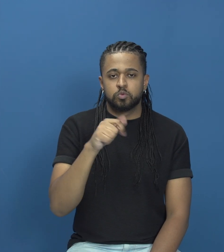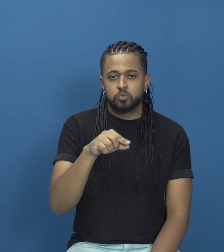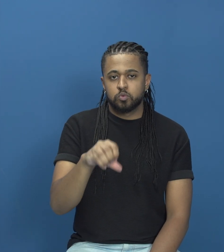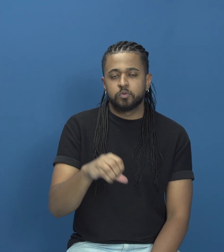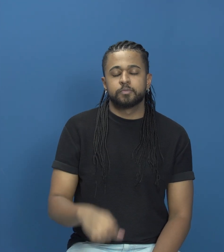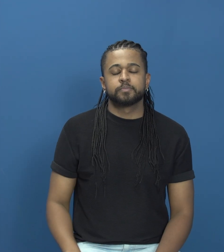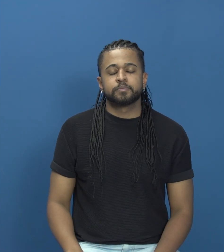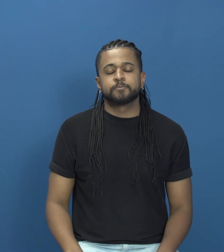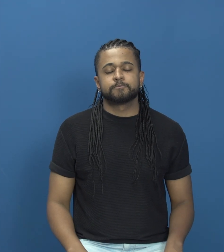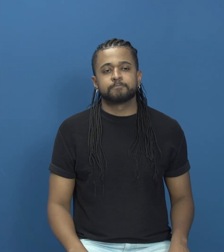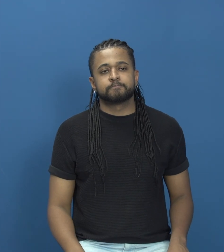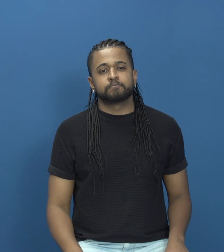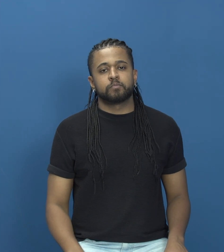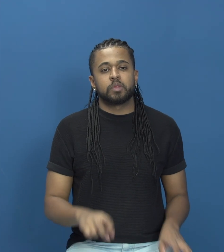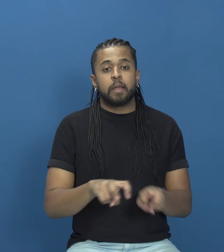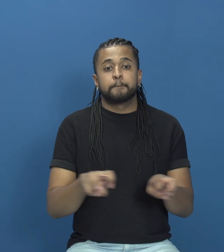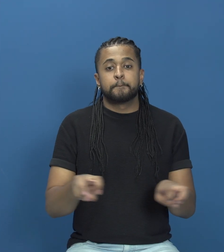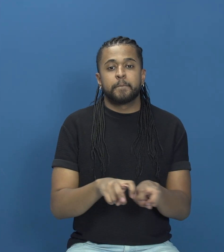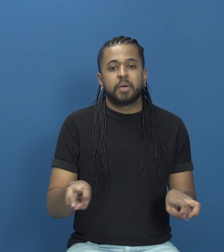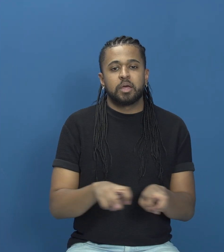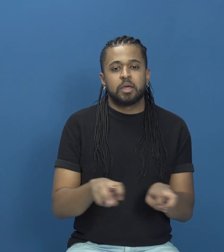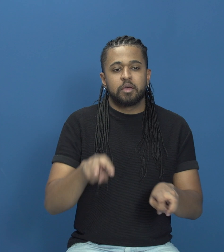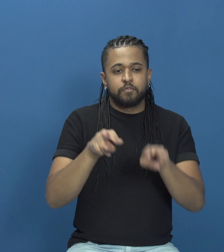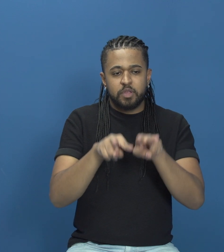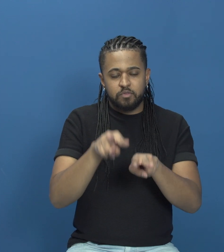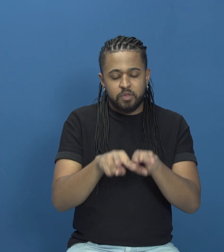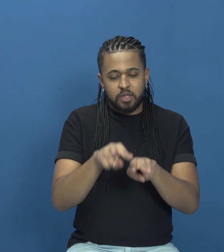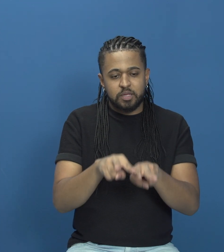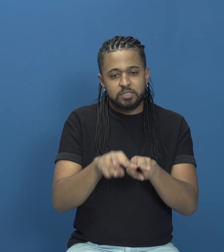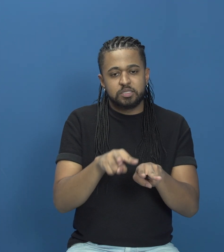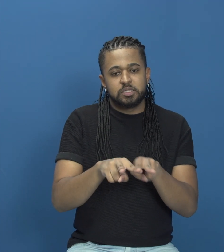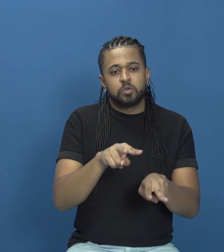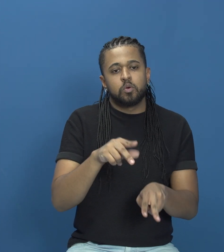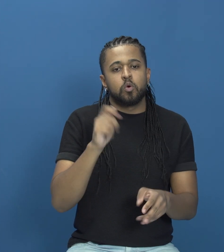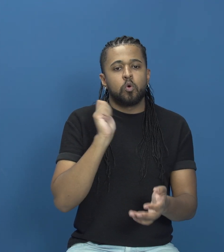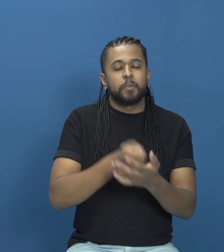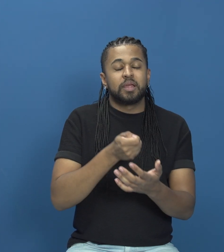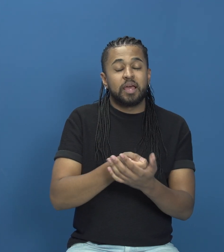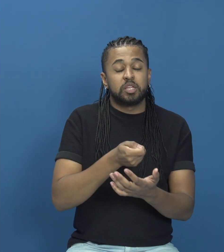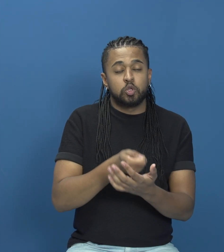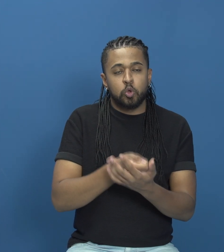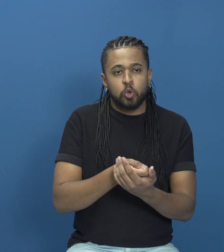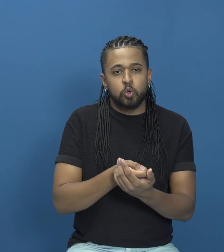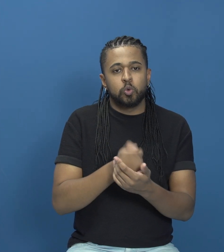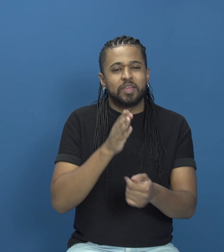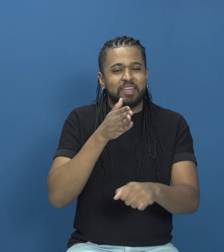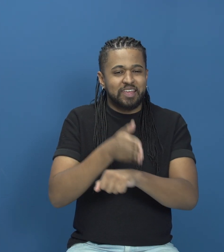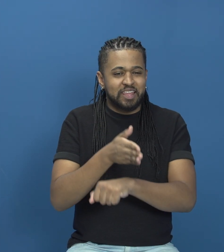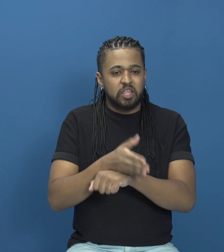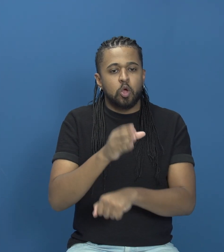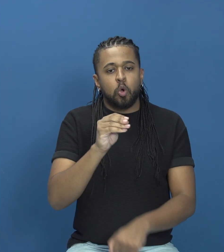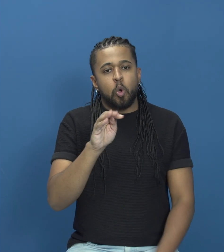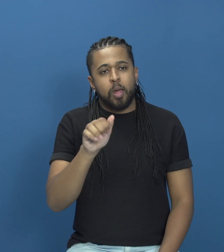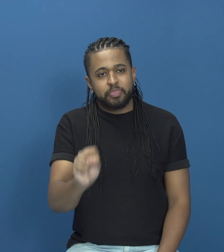11.9. Da banca de verificação e validação dos requisitos obrigatórios para ingresso nas